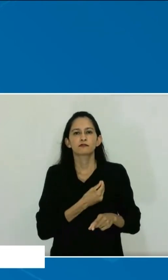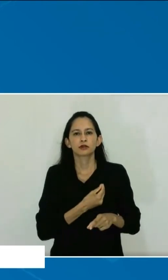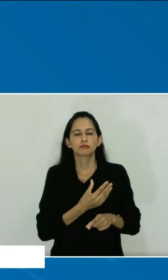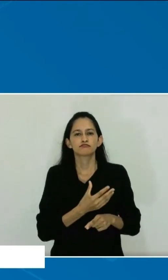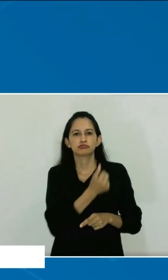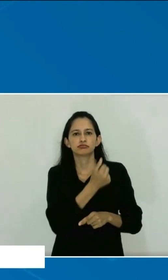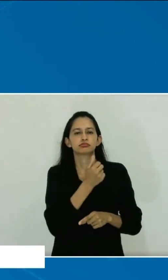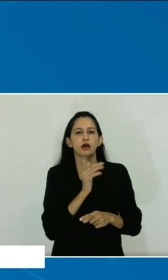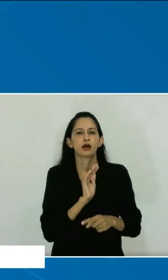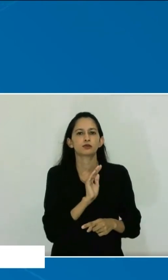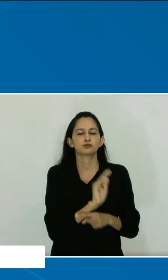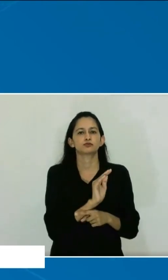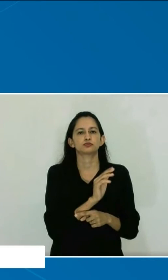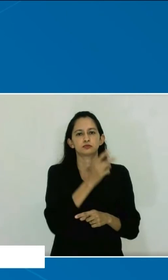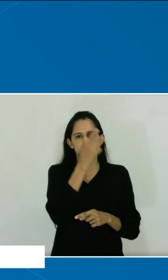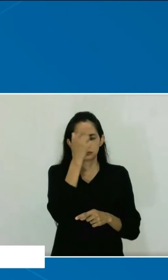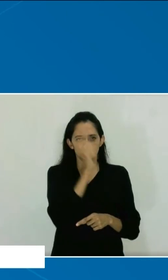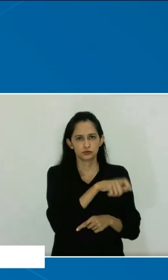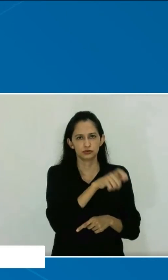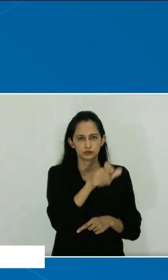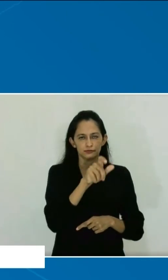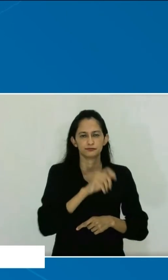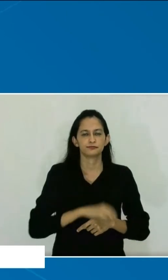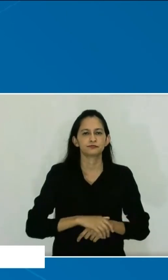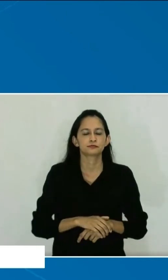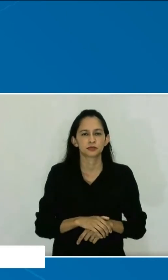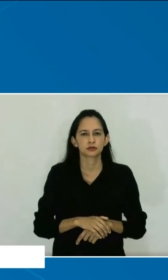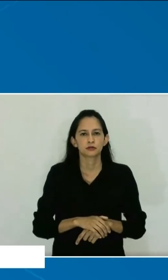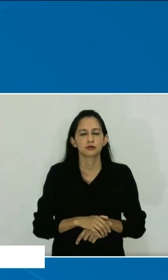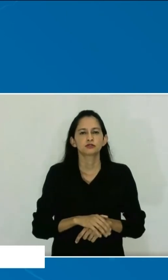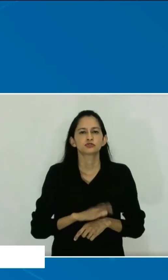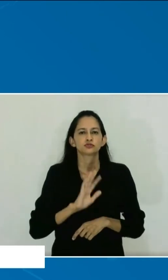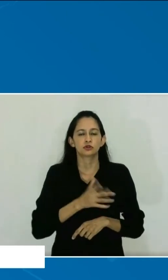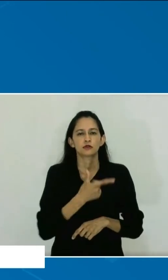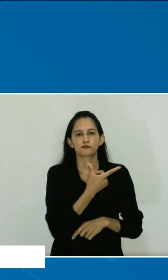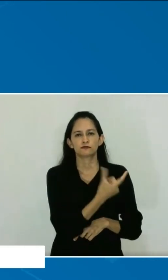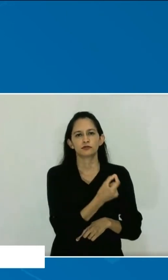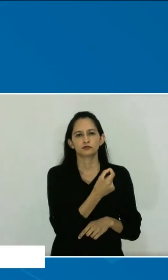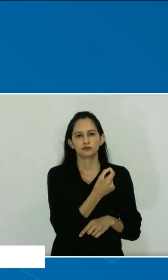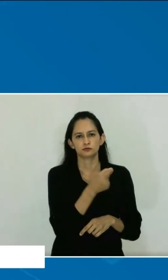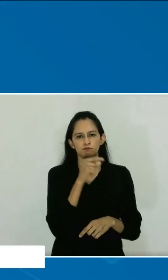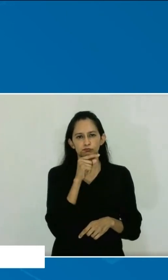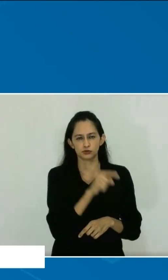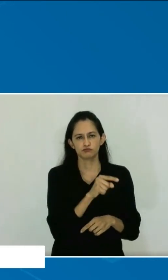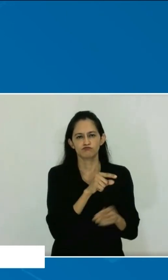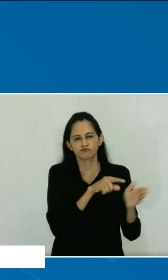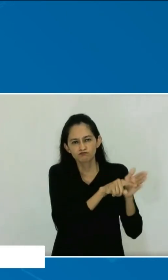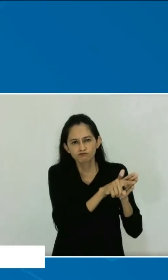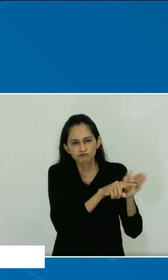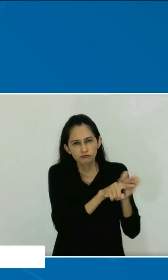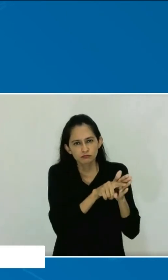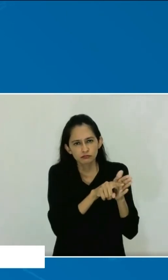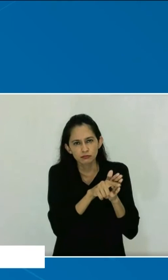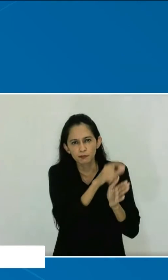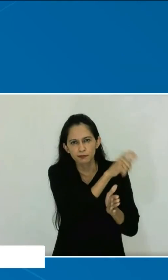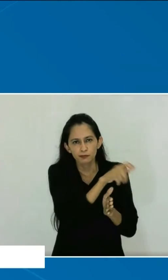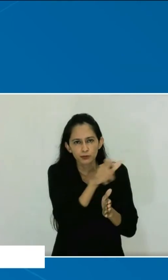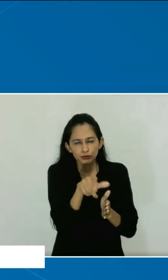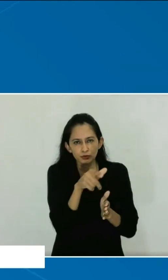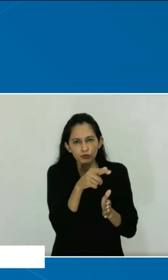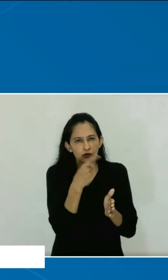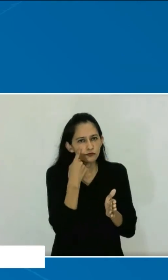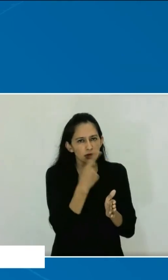continua sendo muito importante. Nós já fizemos mais de 20 mil exames PCR nesse período. Nós temos um campus aqui em Palmeira